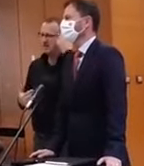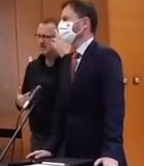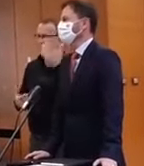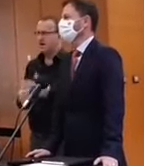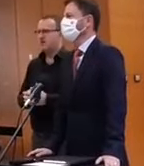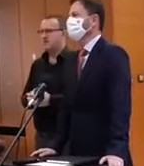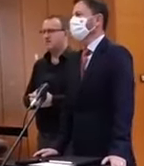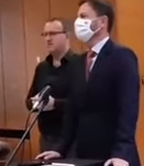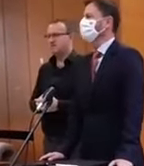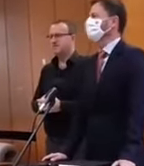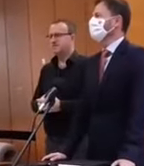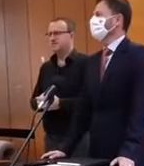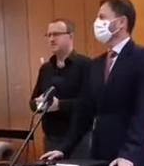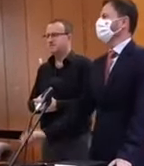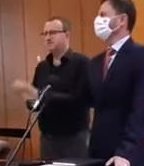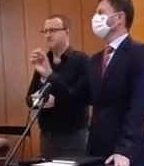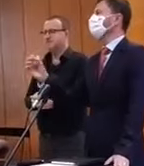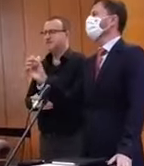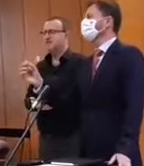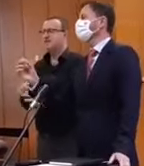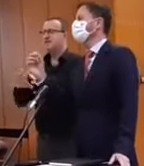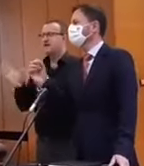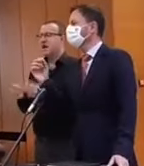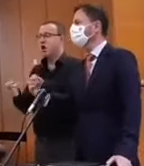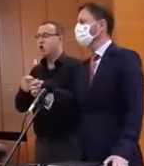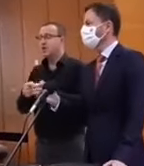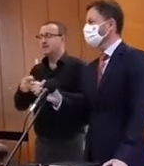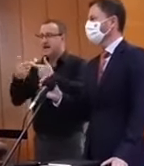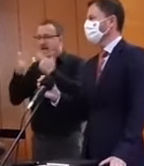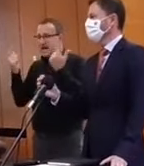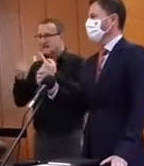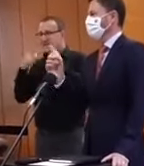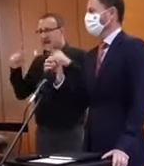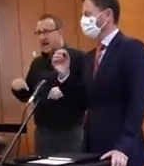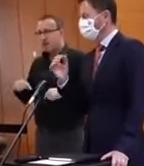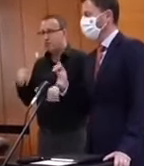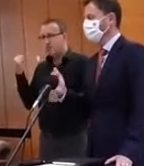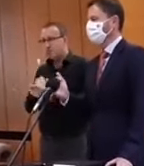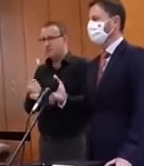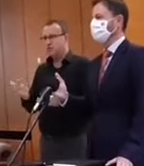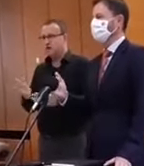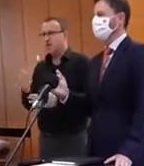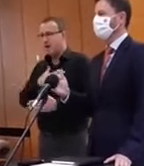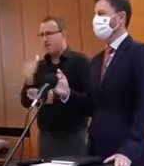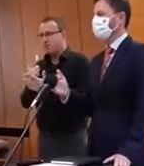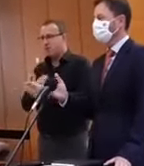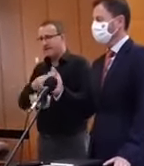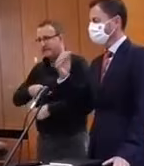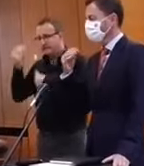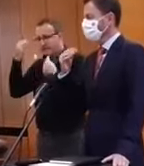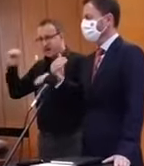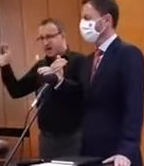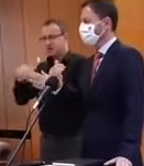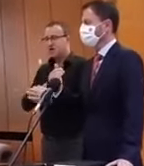zmysel. Prvý je postavená otázka, pretože celá koalícia jasne deklaruje, a preto to máme aj programové vyhlásenie